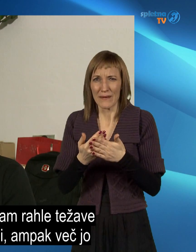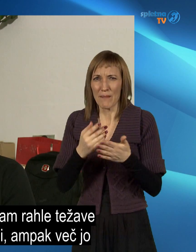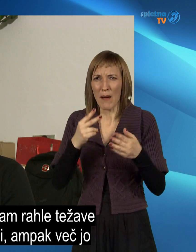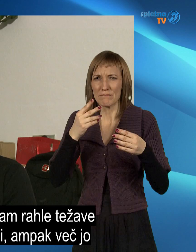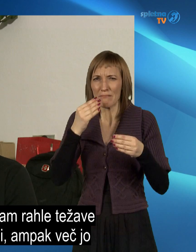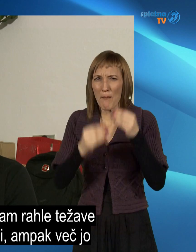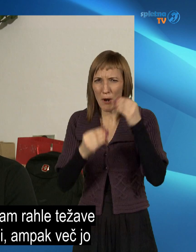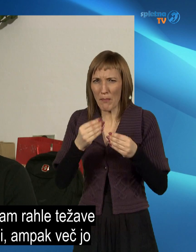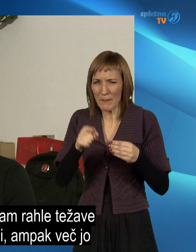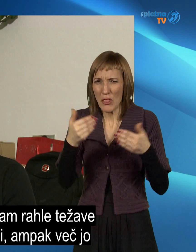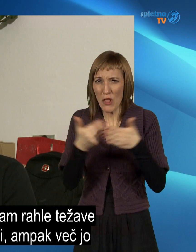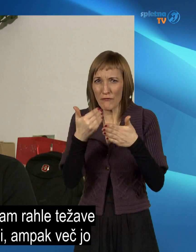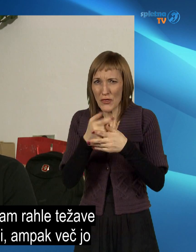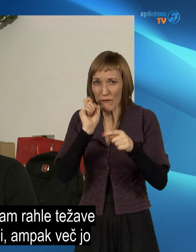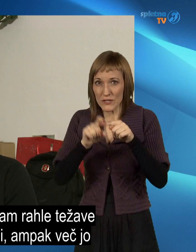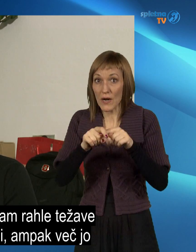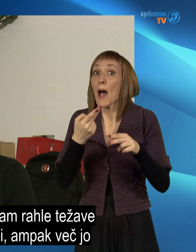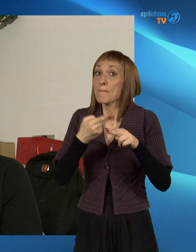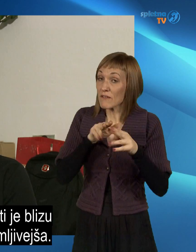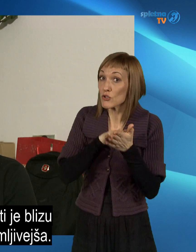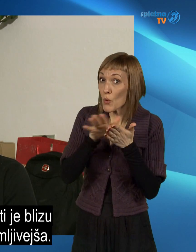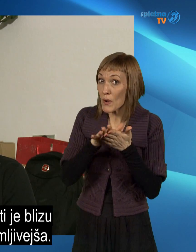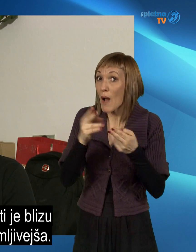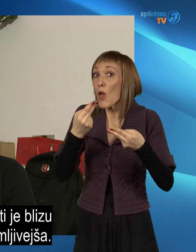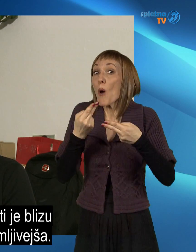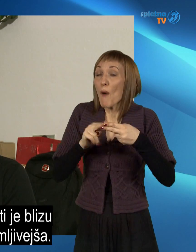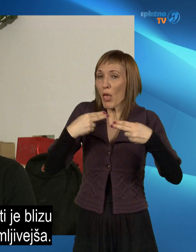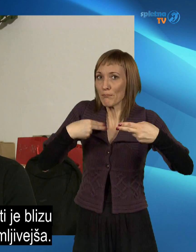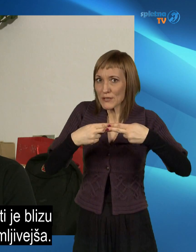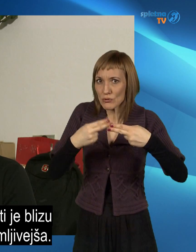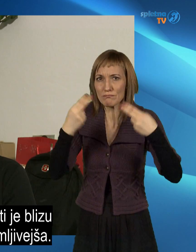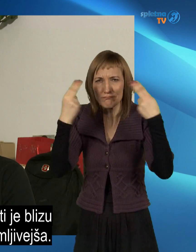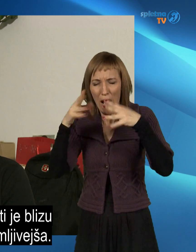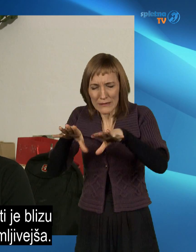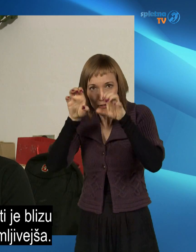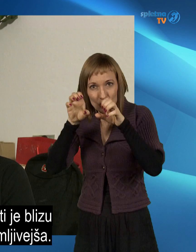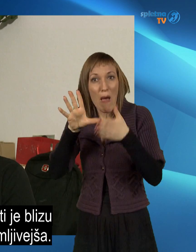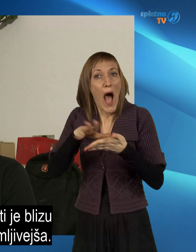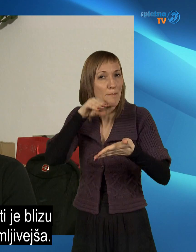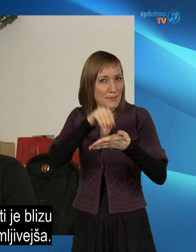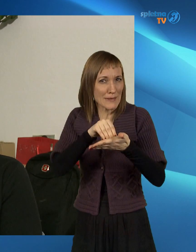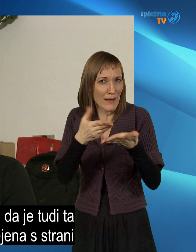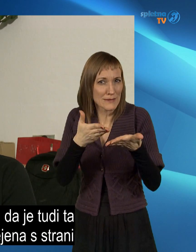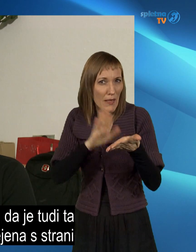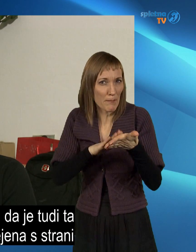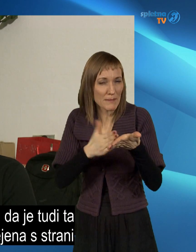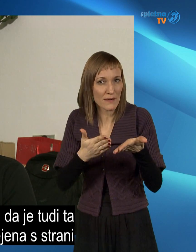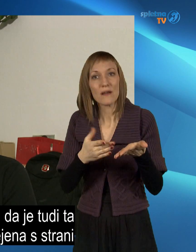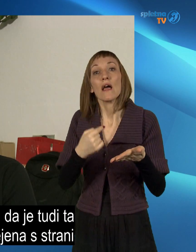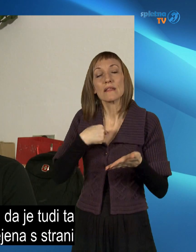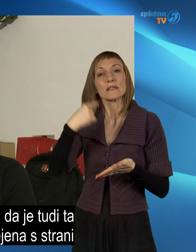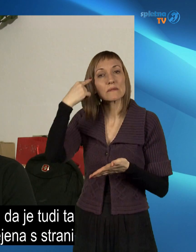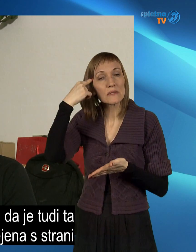težave s temi nekimi novostmi, ampak več jo uporabljaš, bolj ti je blizu in bolj ti je razumljivejša. Tako